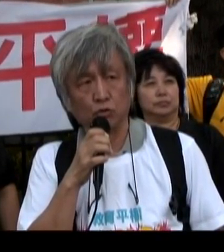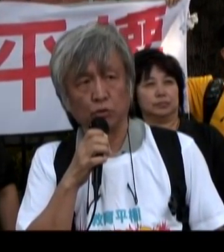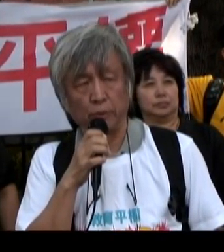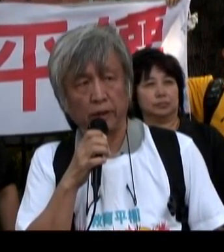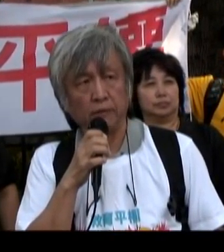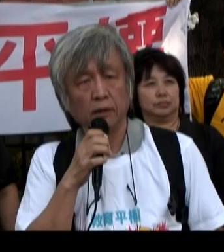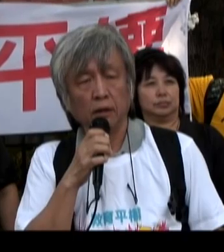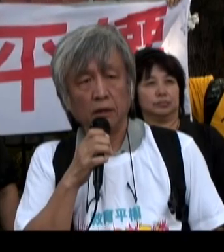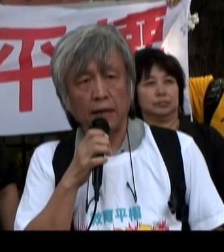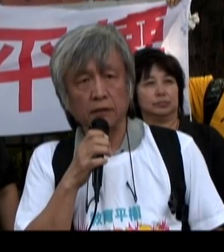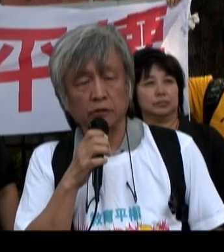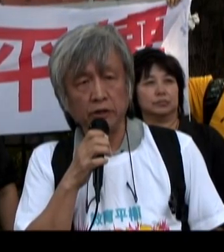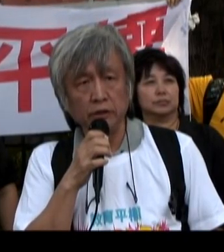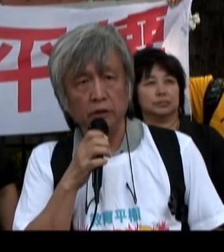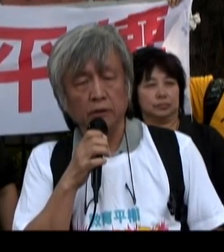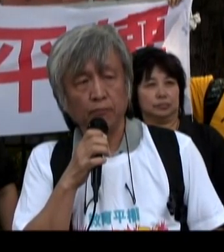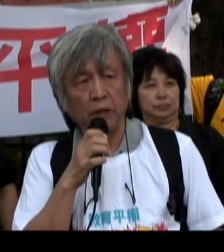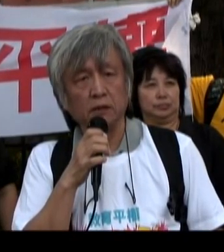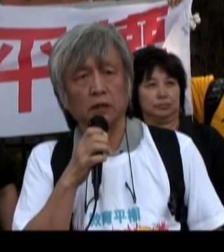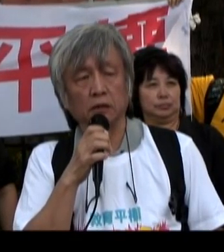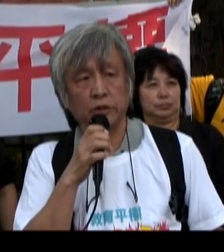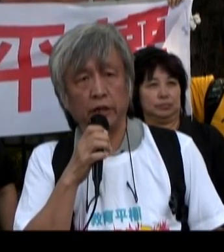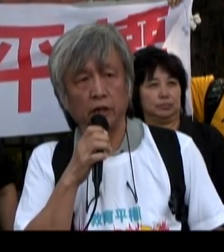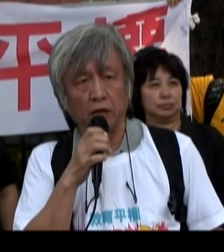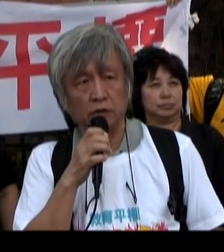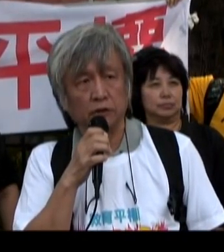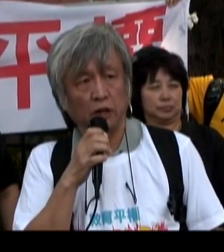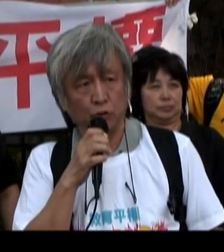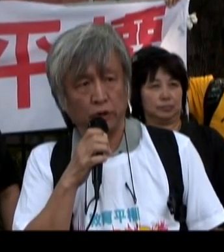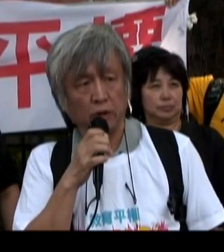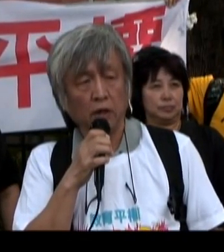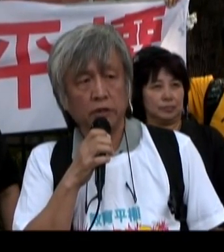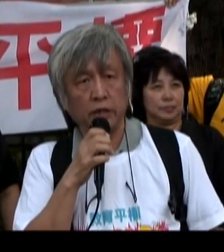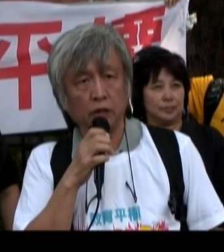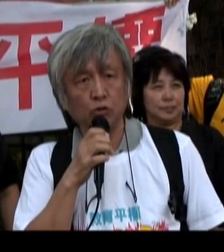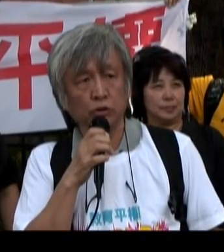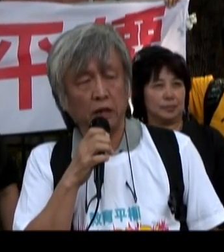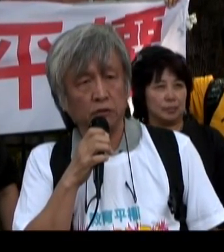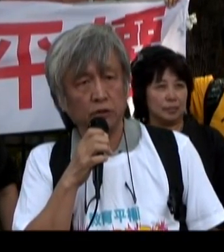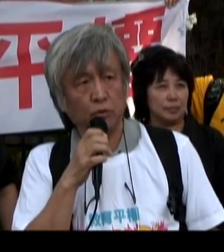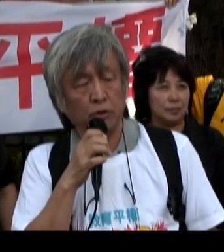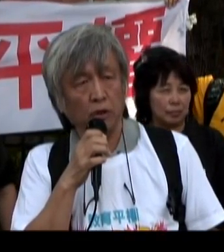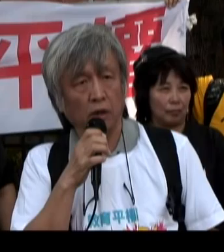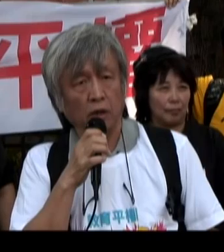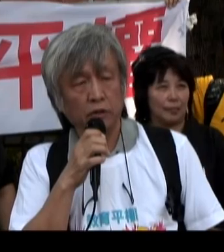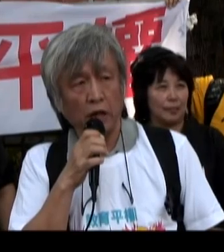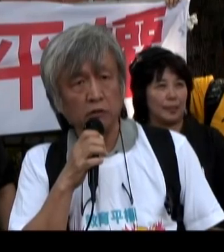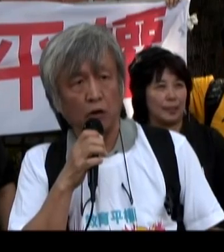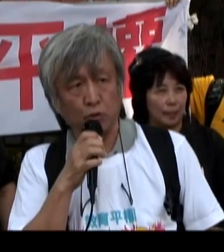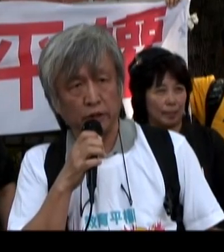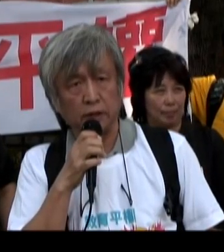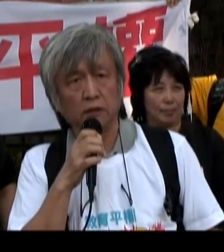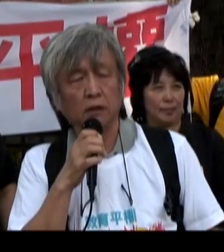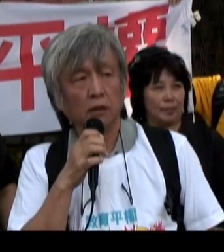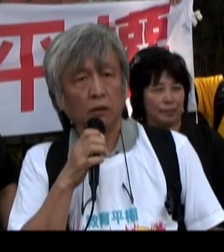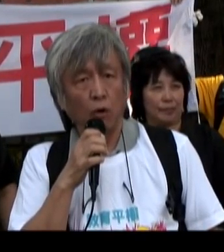理员，它的定义变成教师教学，协助教师教导学生。我们认